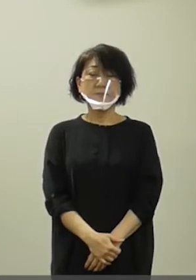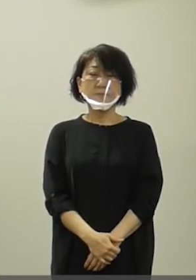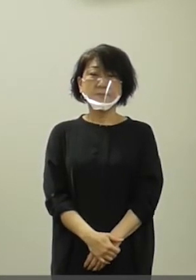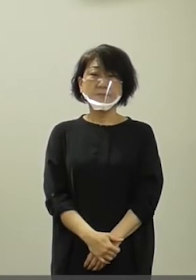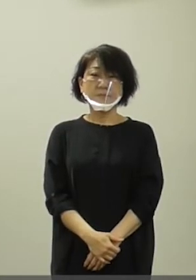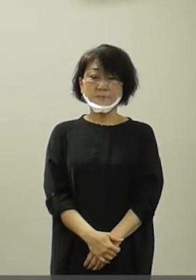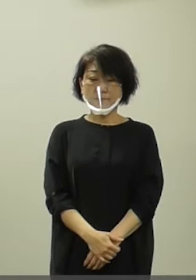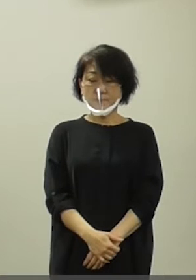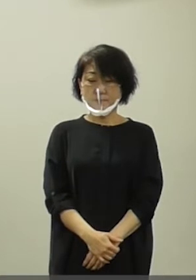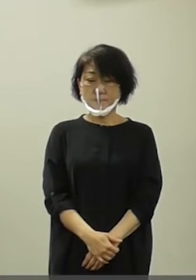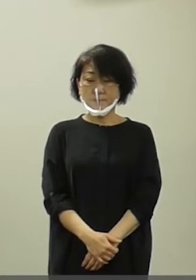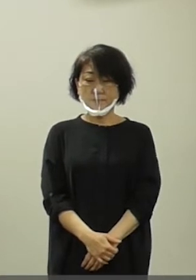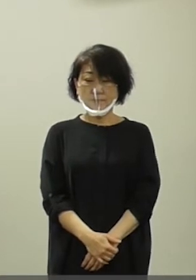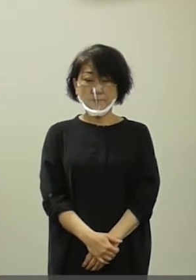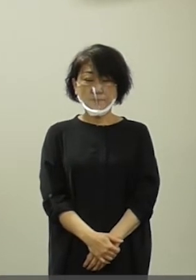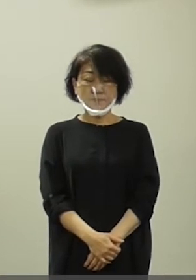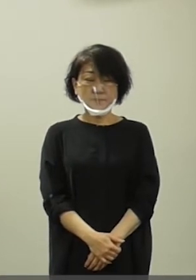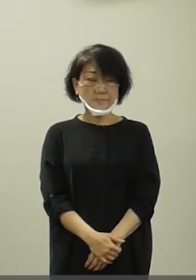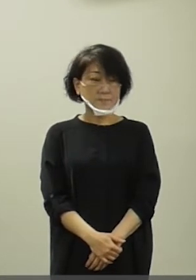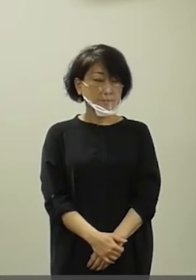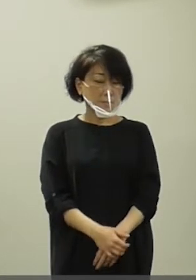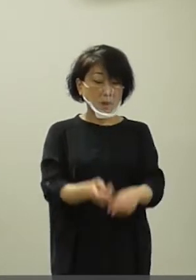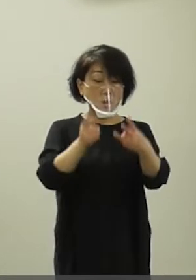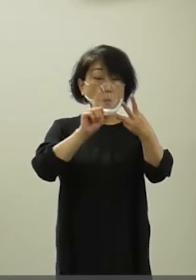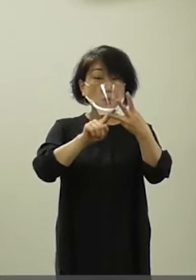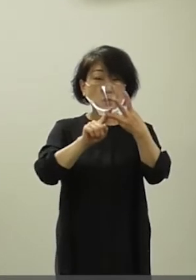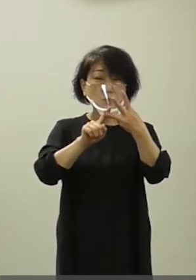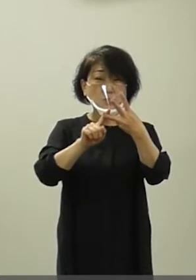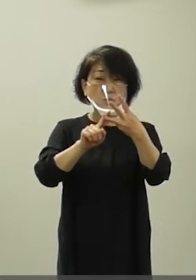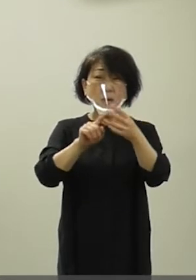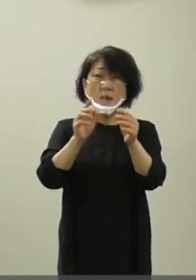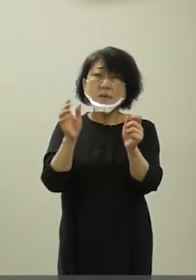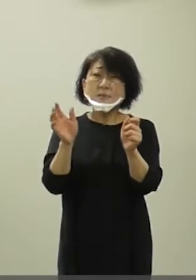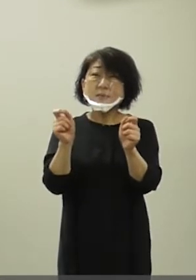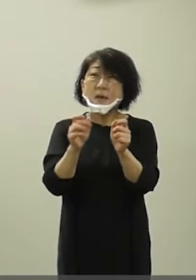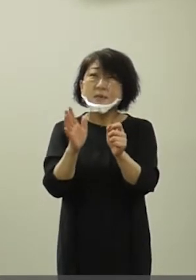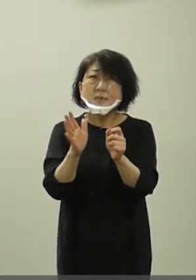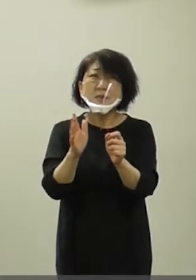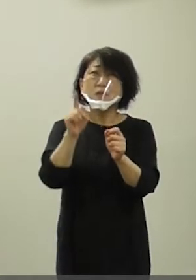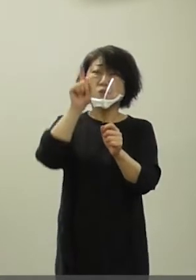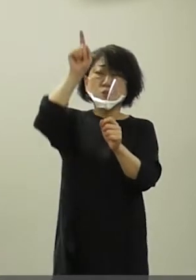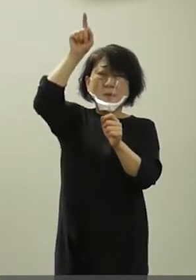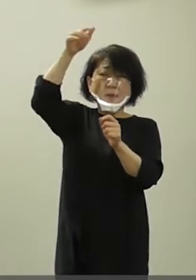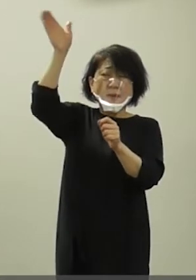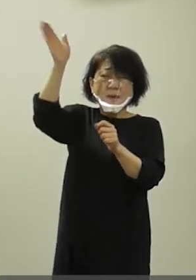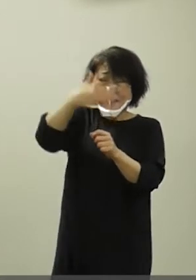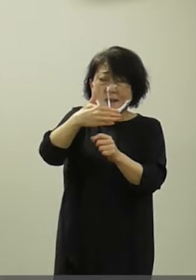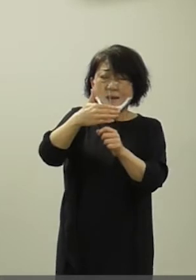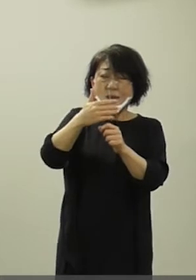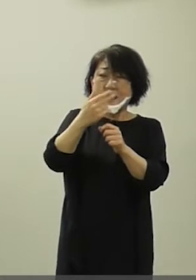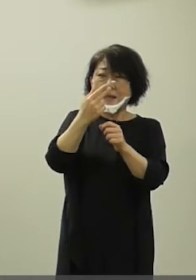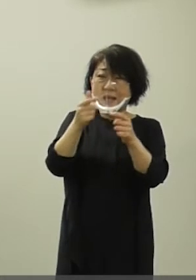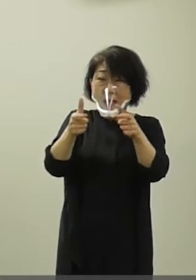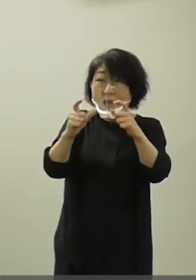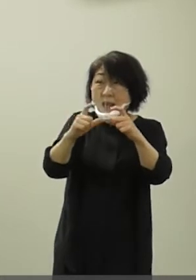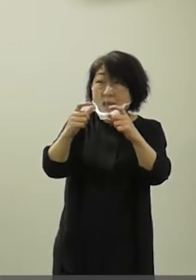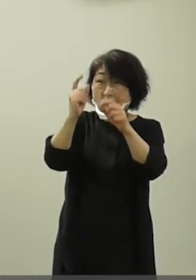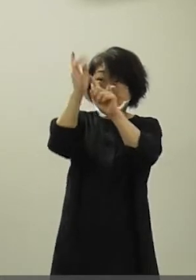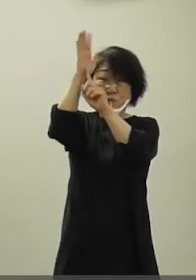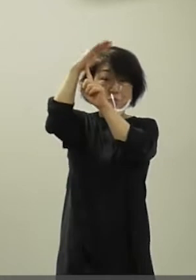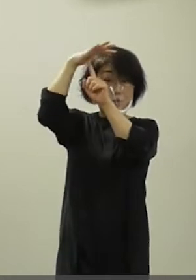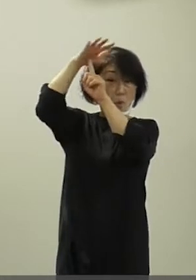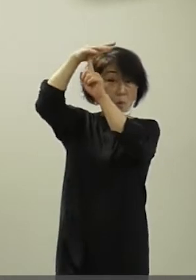もう一つピアノ五郎なんかでいろいろ高いところからあのいろんな低下のがそれるのです